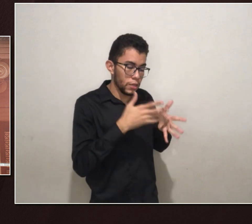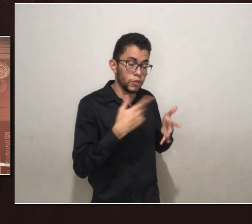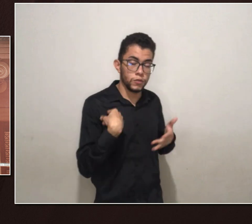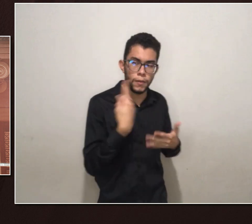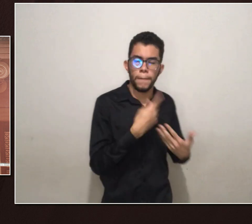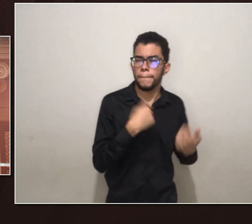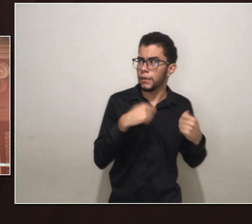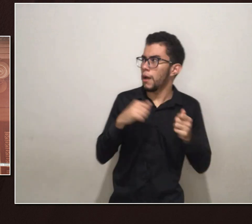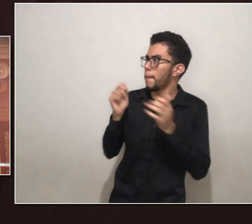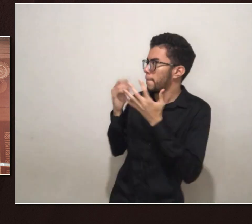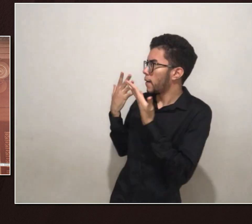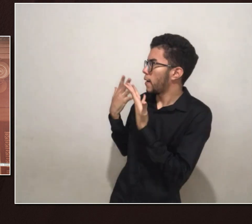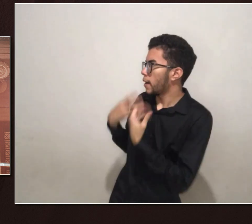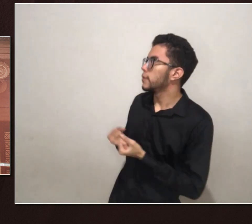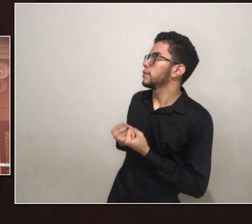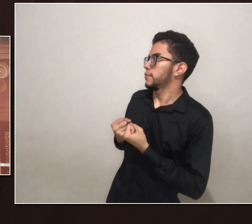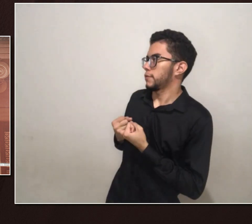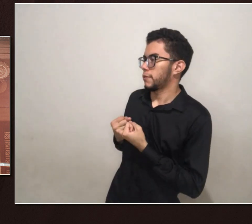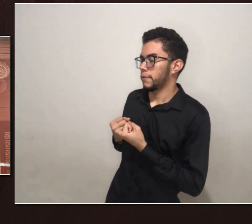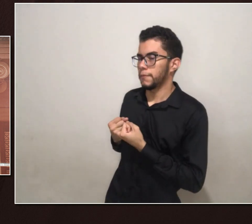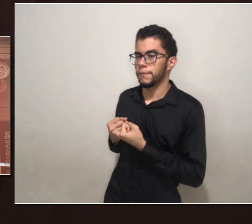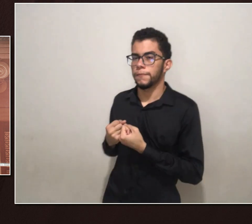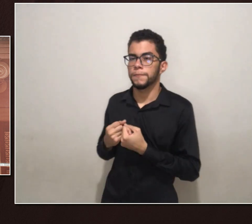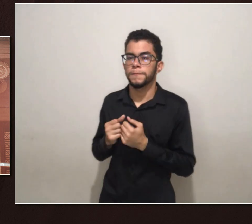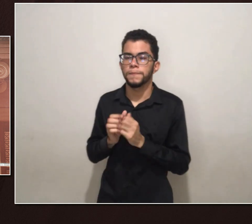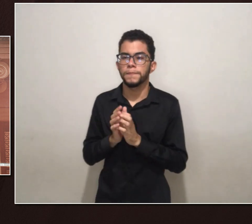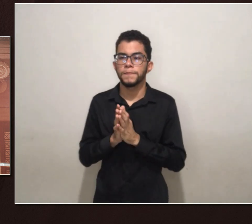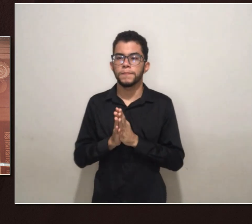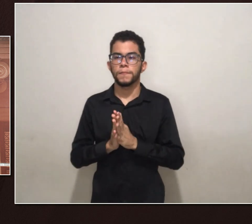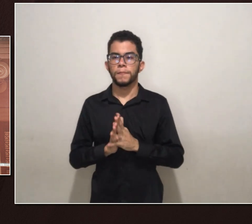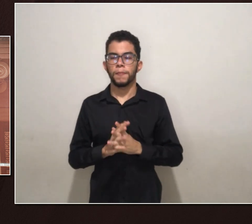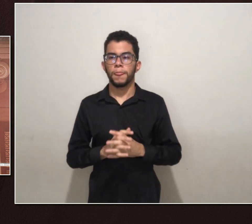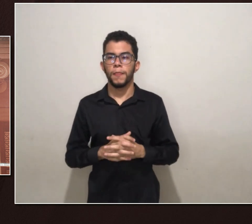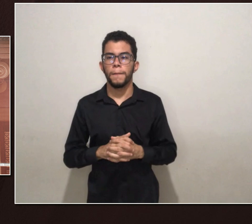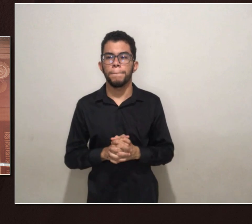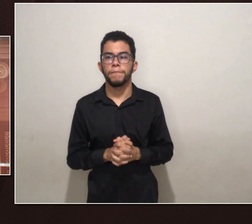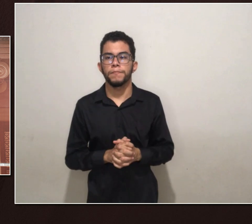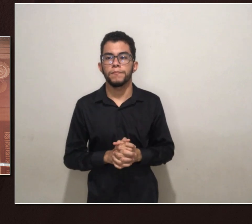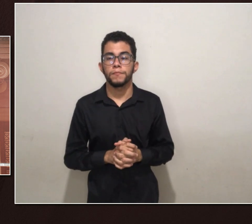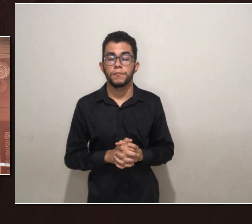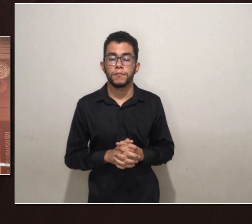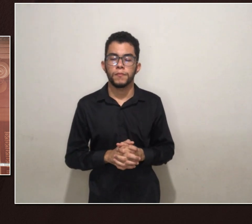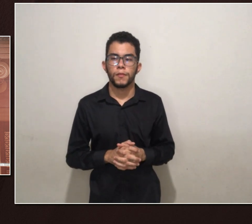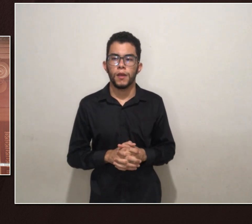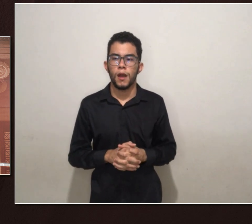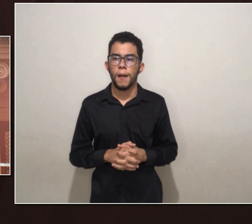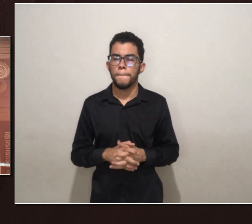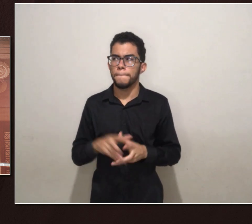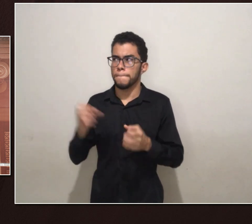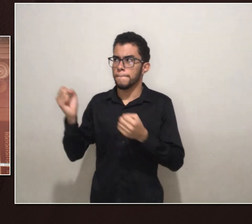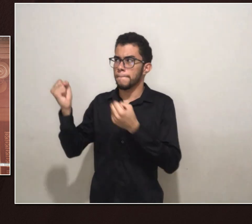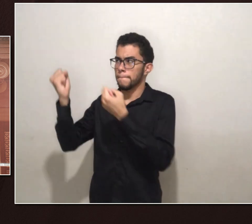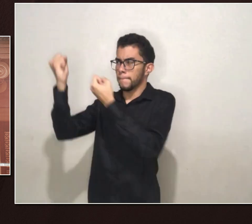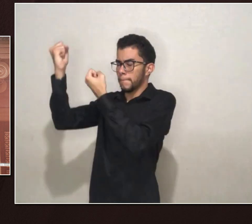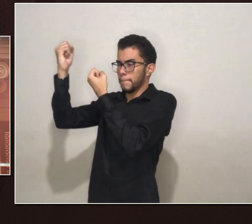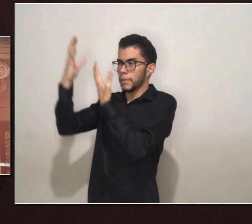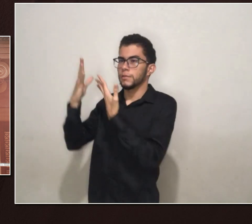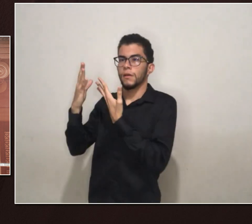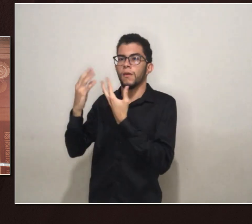do Espírito. Ouvir o Espírito, irmãos, é o segredo da nossa bênção. Ouvir o Espírito é fazer